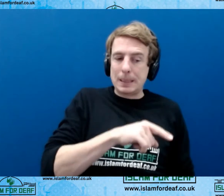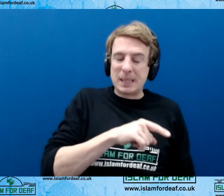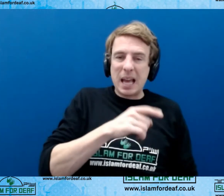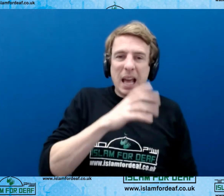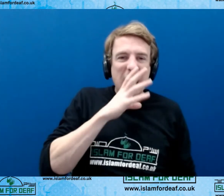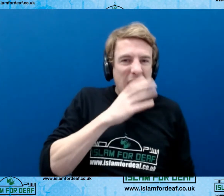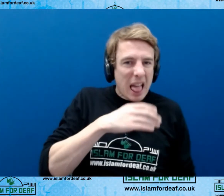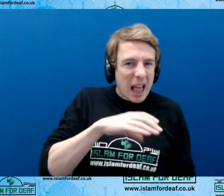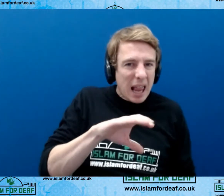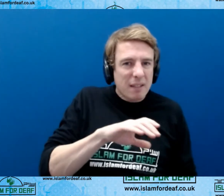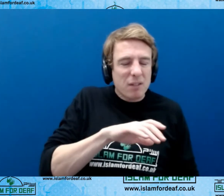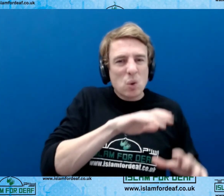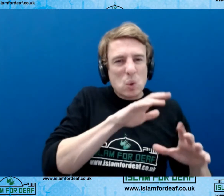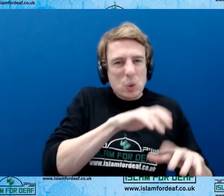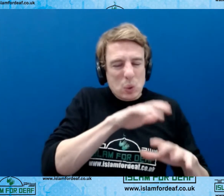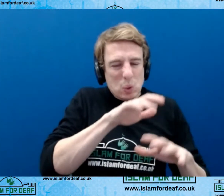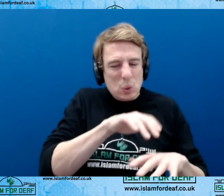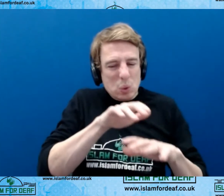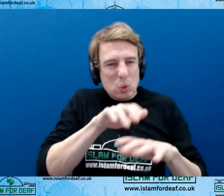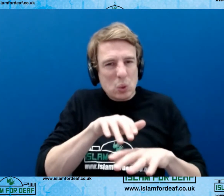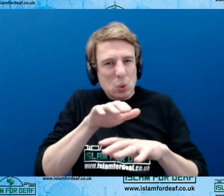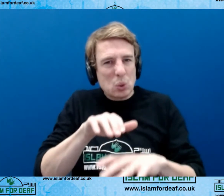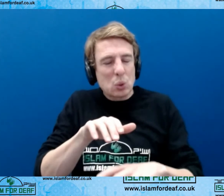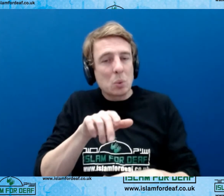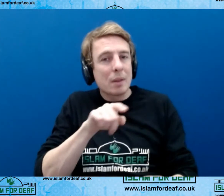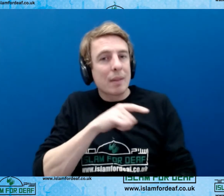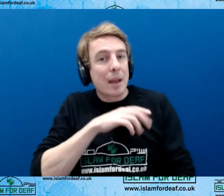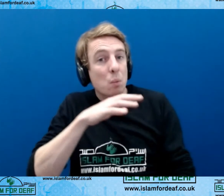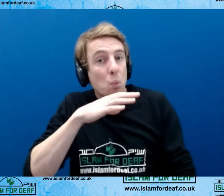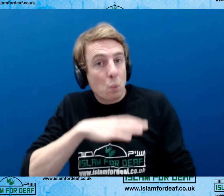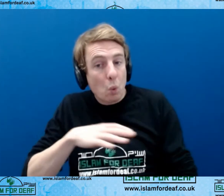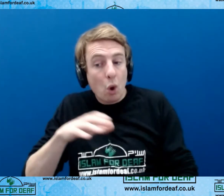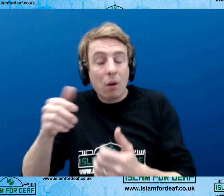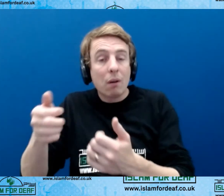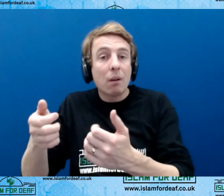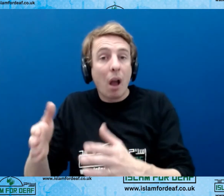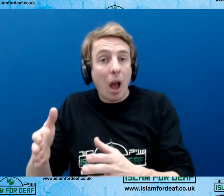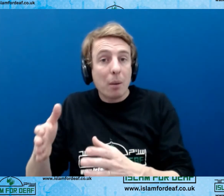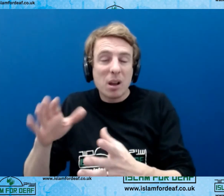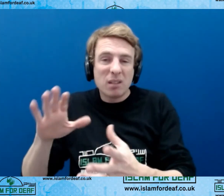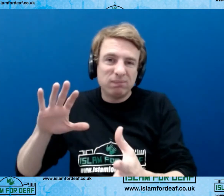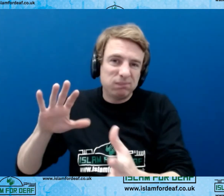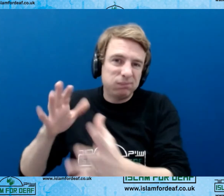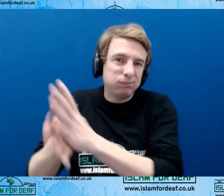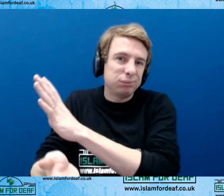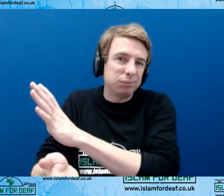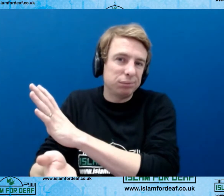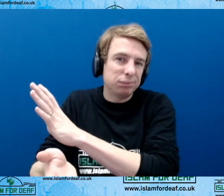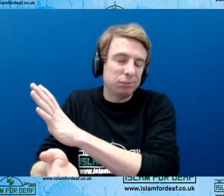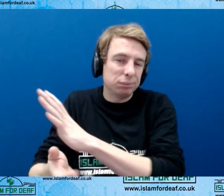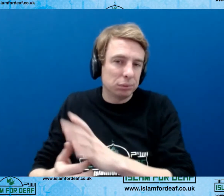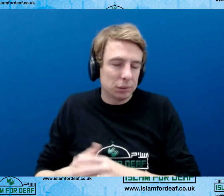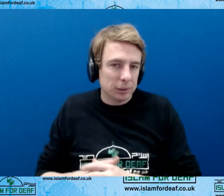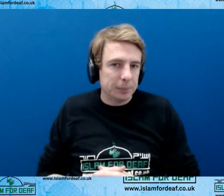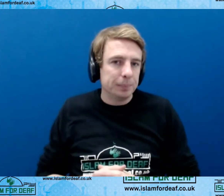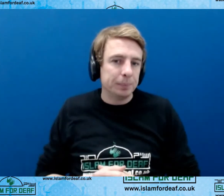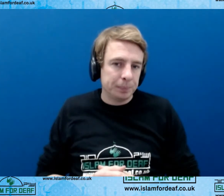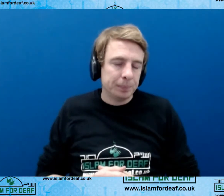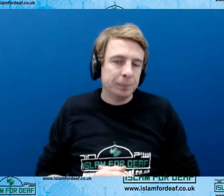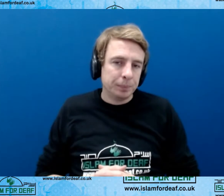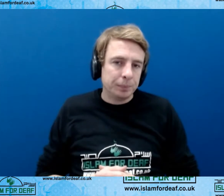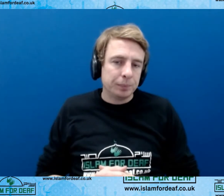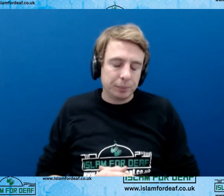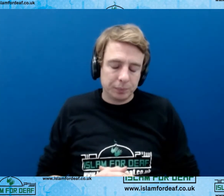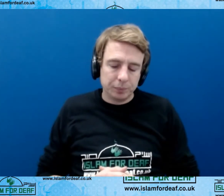ليهدم الكعبة ومعه فيل، والفيل اسمه محمود. أثابكم الله. عفوا شيخنا قد